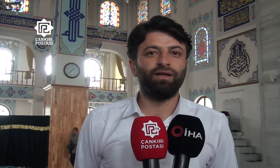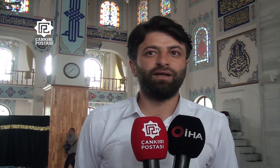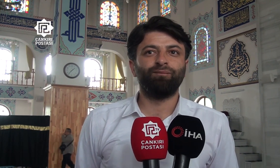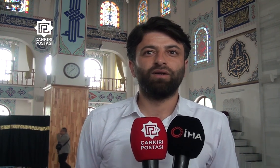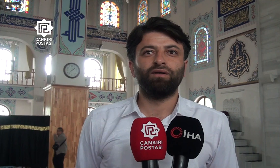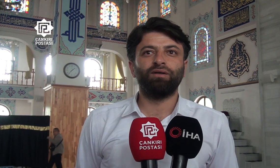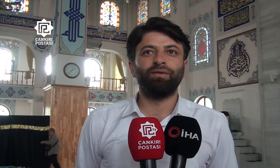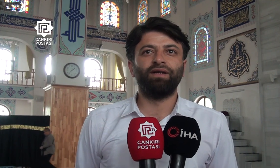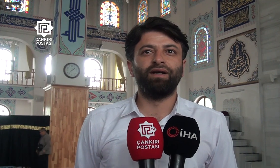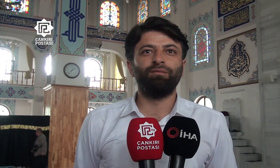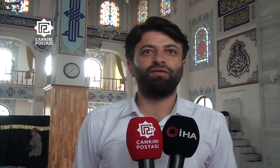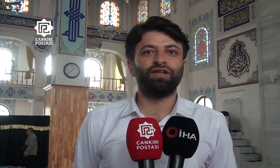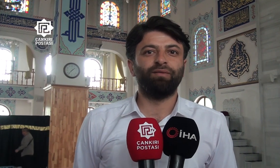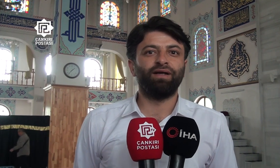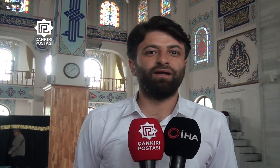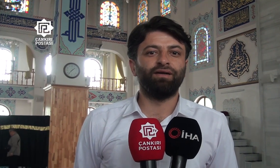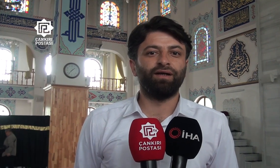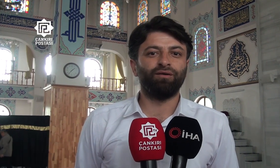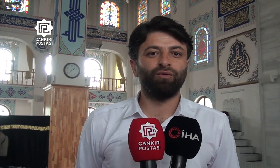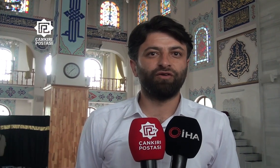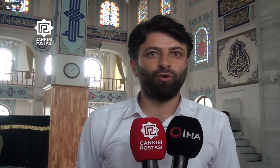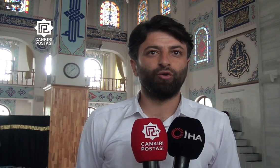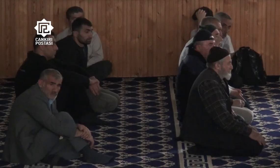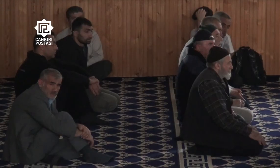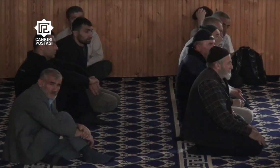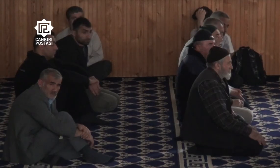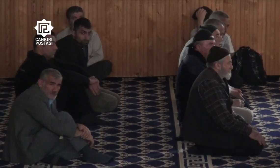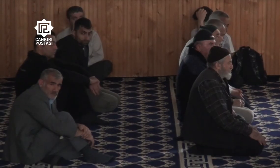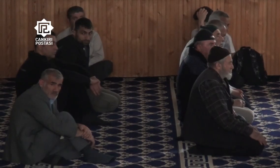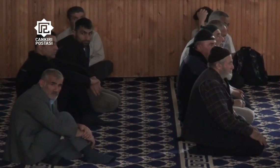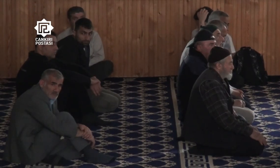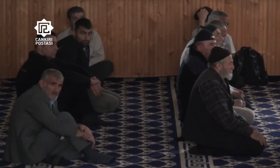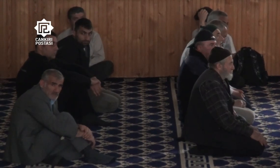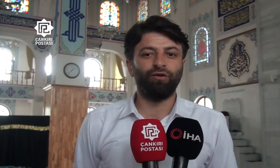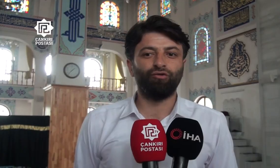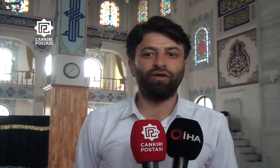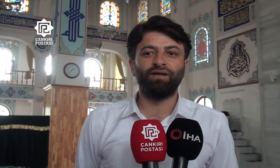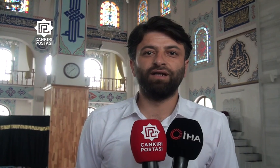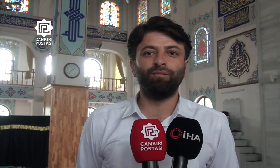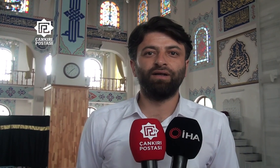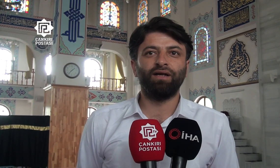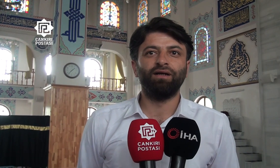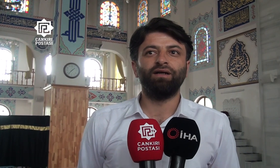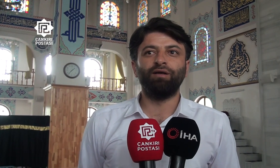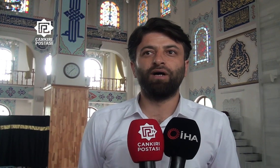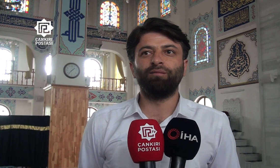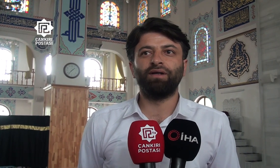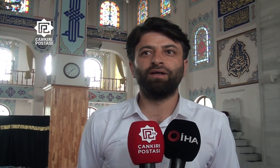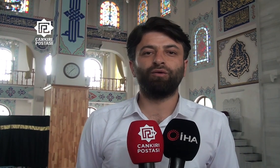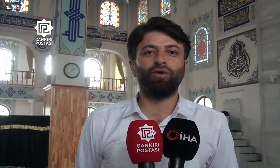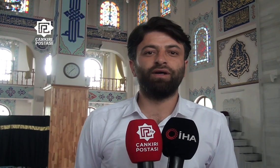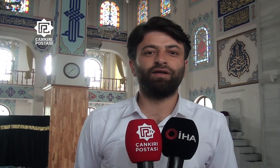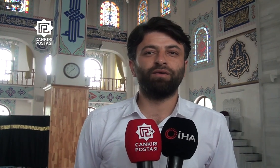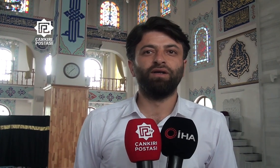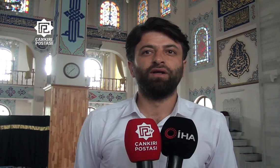işitme engellilere bir derneğimiz var. İşitme Engelliler Derneği spor kulübünde. Orada Kur'an eğitimi de veriyoruz. Yani dini bilgiler, ilmihal